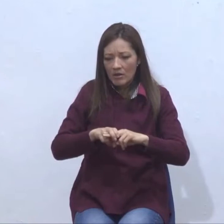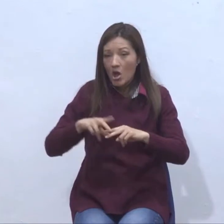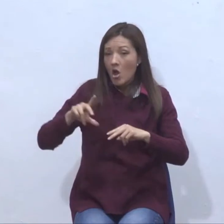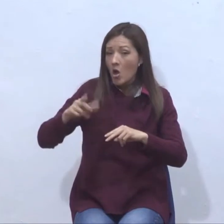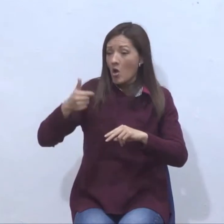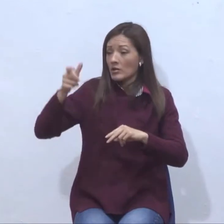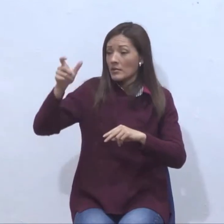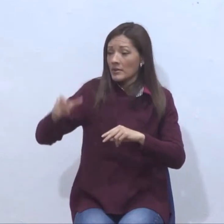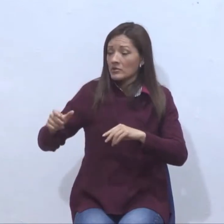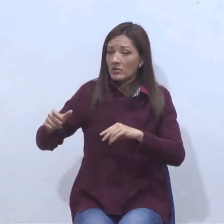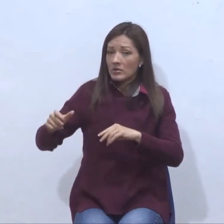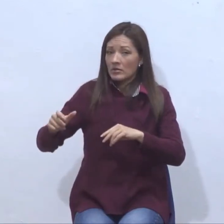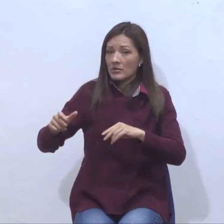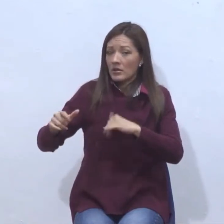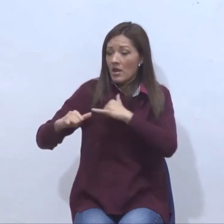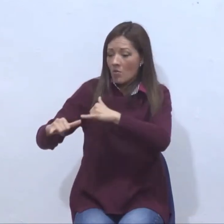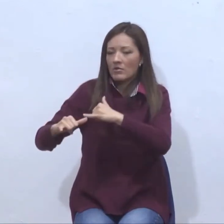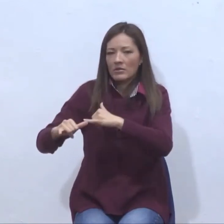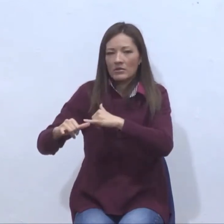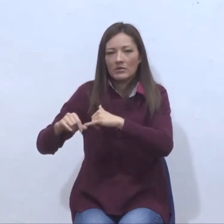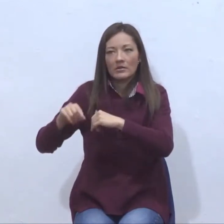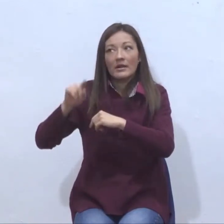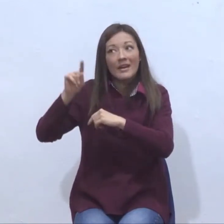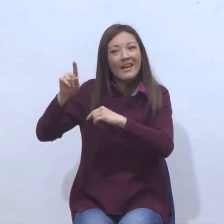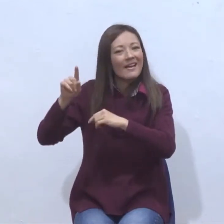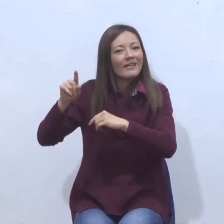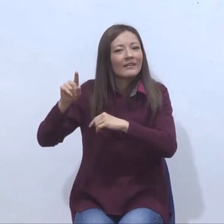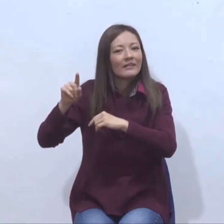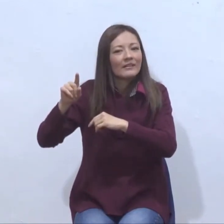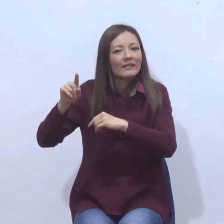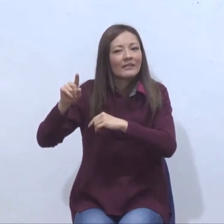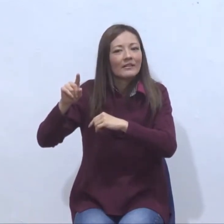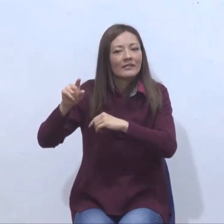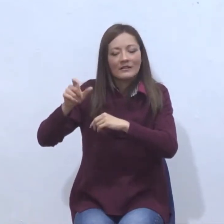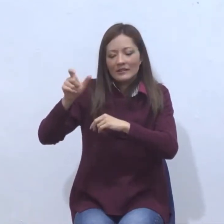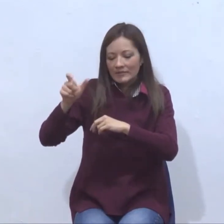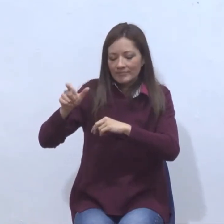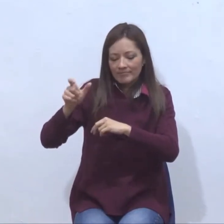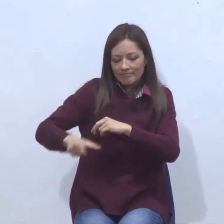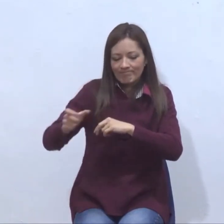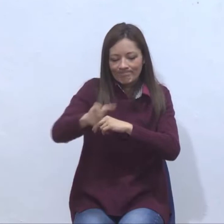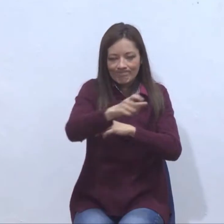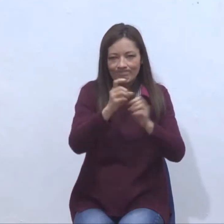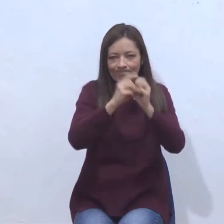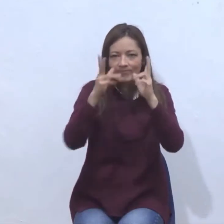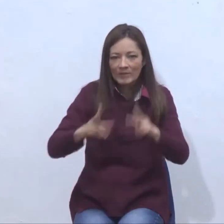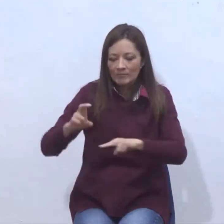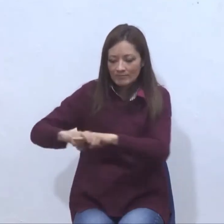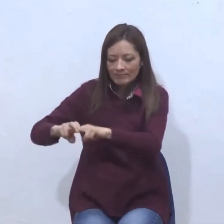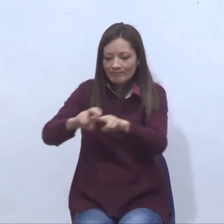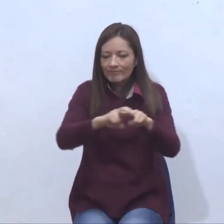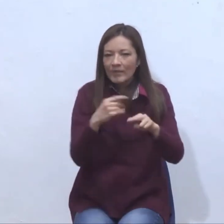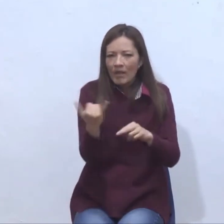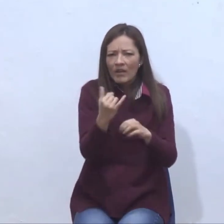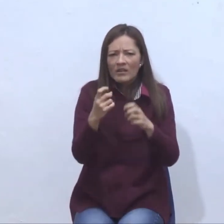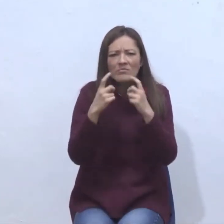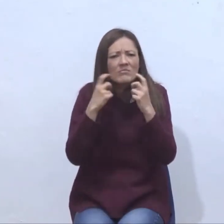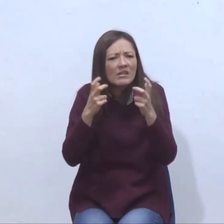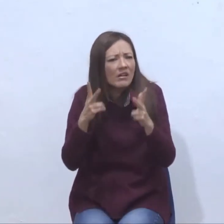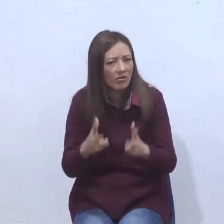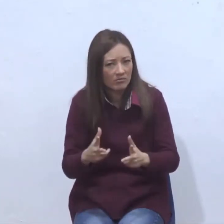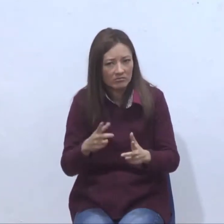a Él, estaba sentado con sus discípulos, hombres débiles, pecadores, hombres que tenían un